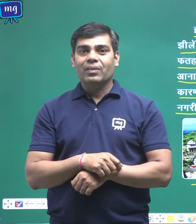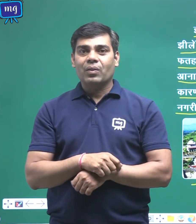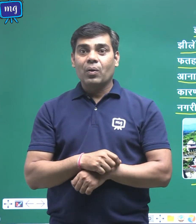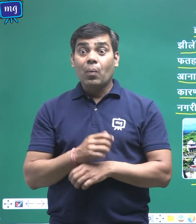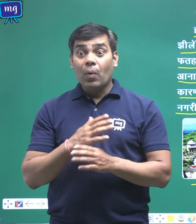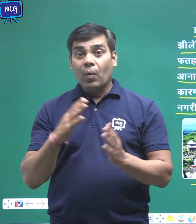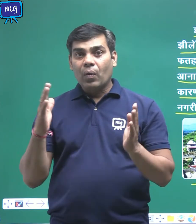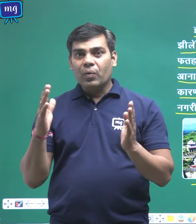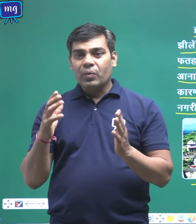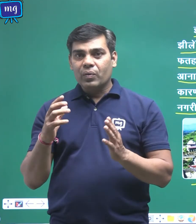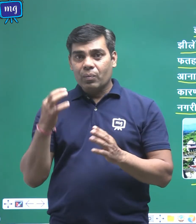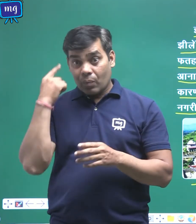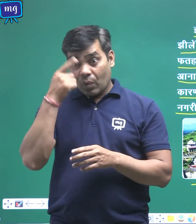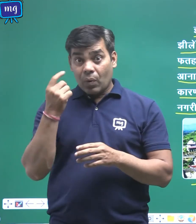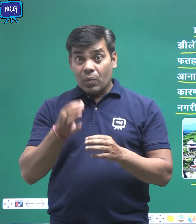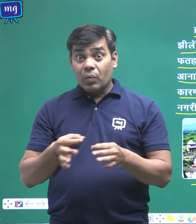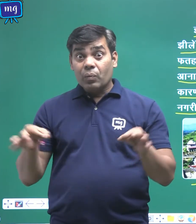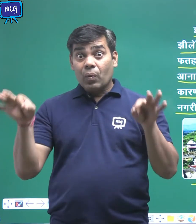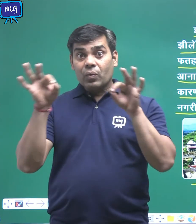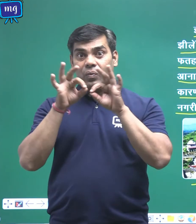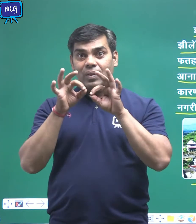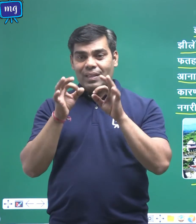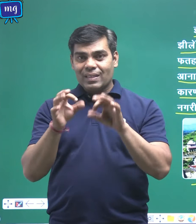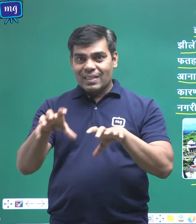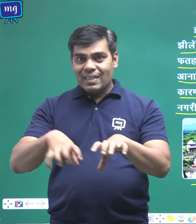बहुत सुंदर शहर है।